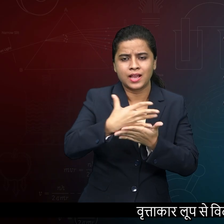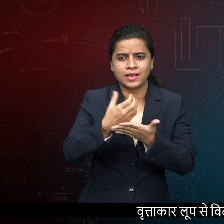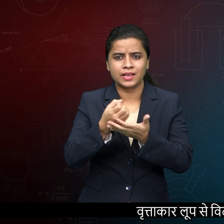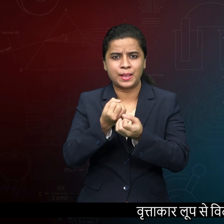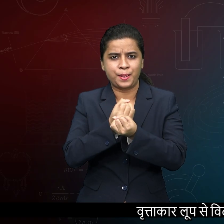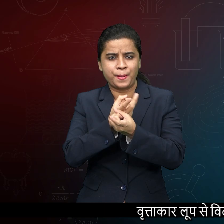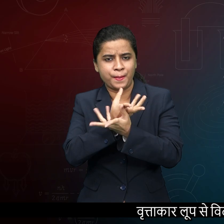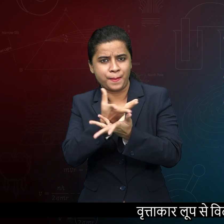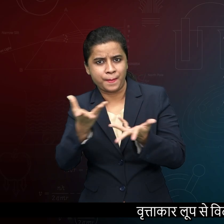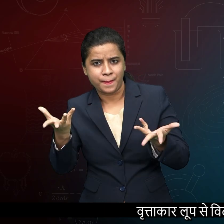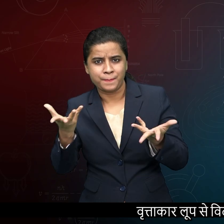क्षेत्र।